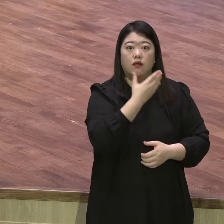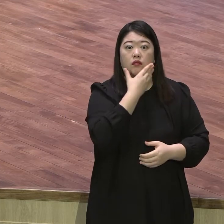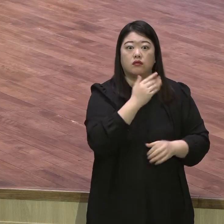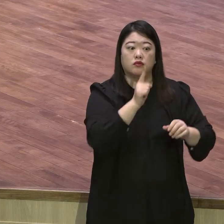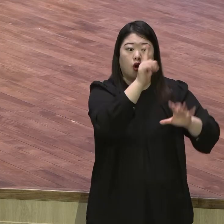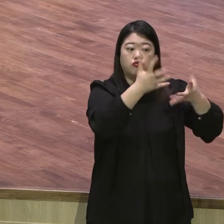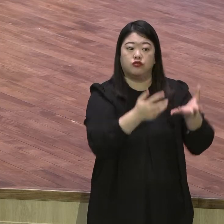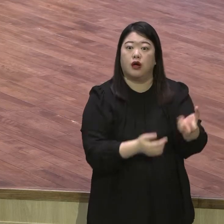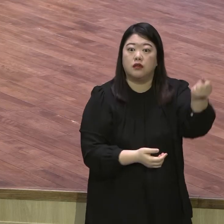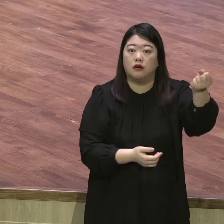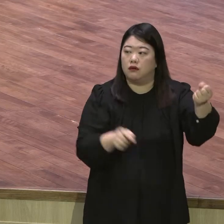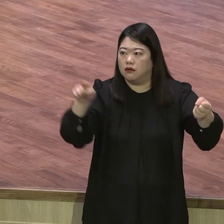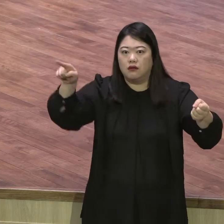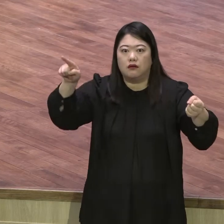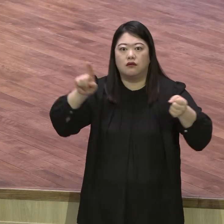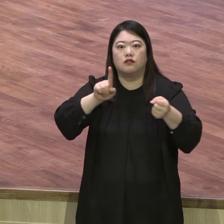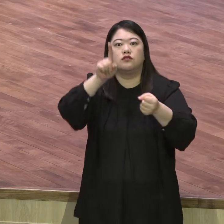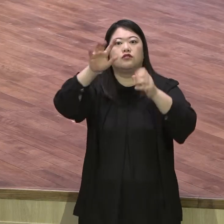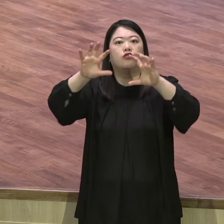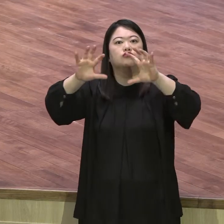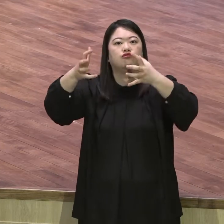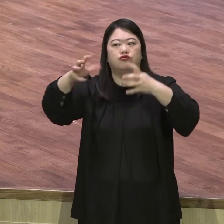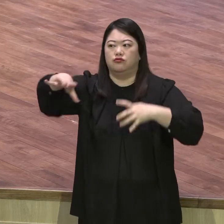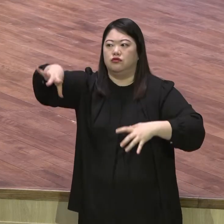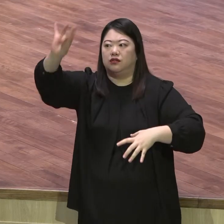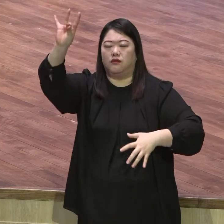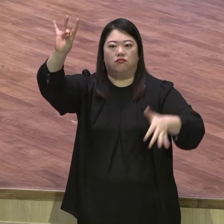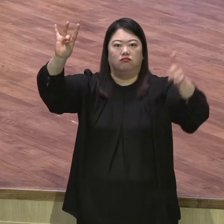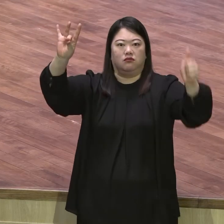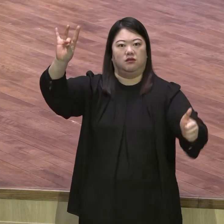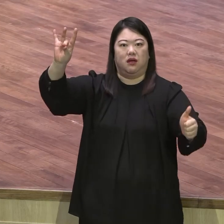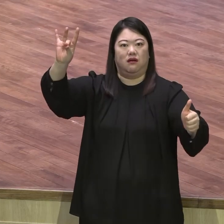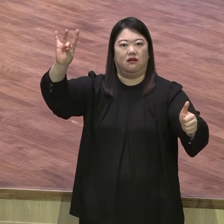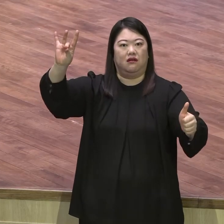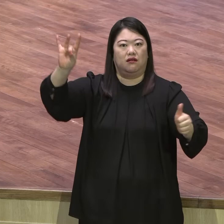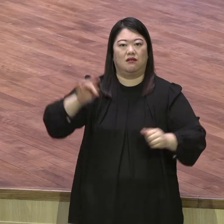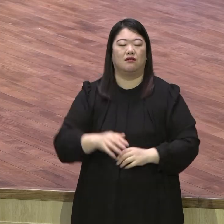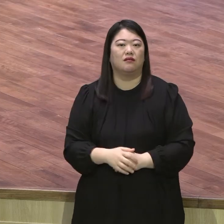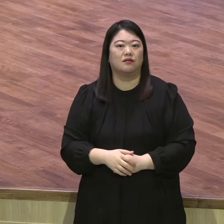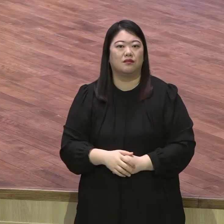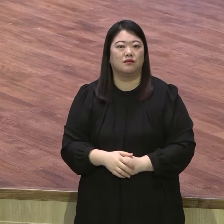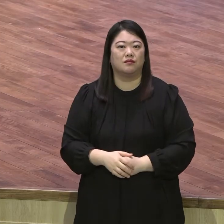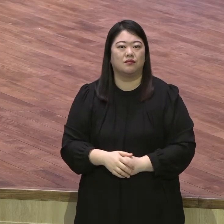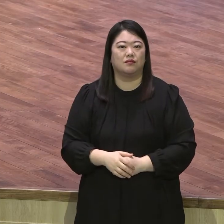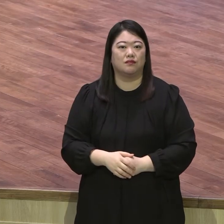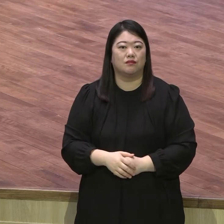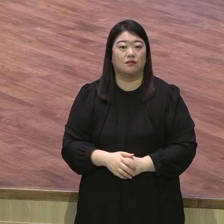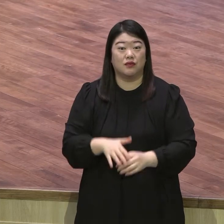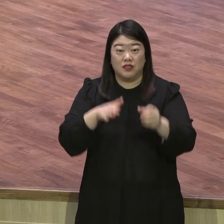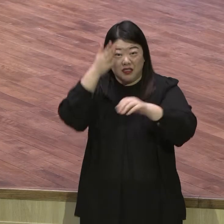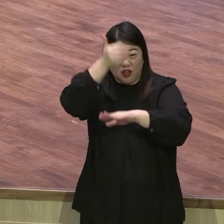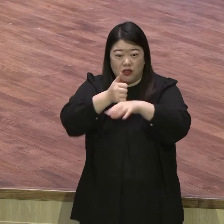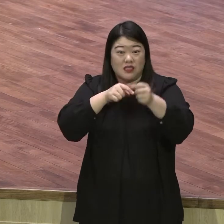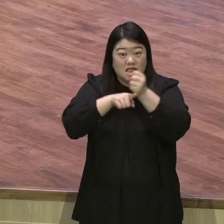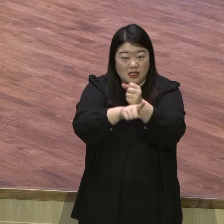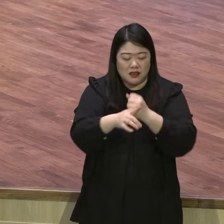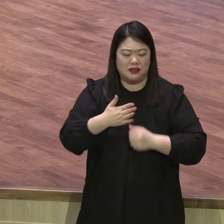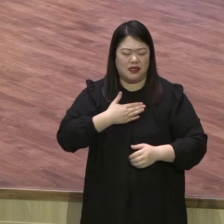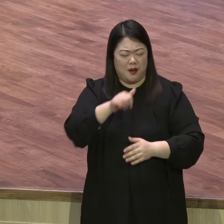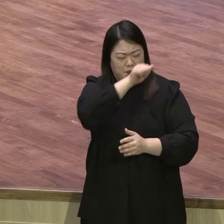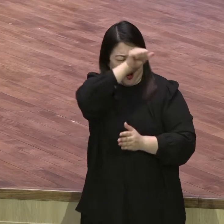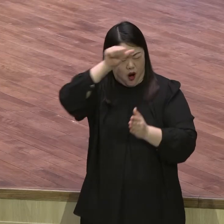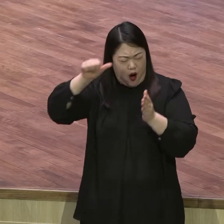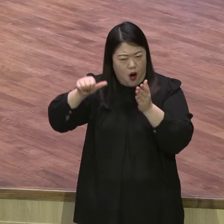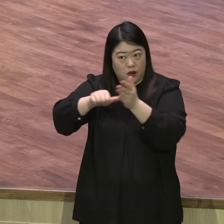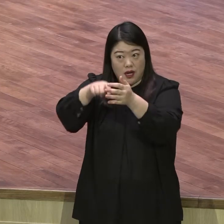팔복의 메시지는 영적인 메시지요. 우리의 인생 목표가 하나님의 나라가 되어야 된다. 라고